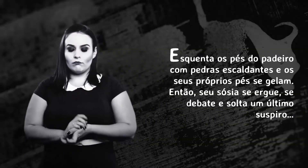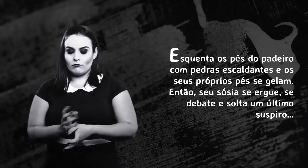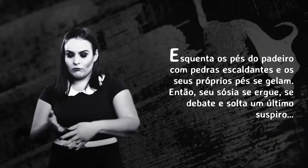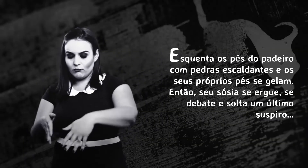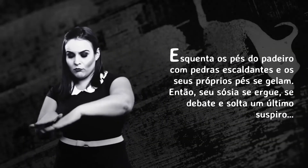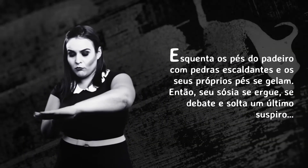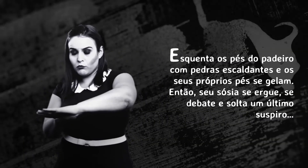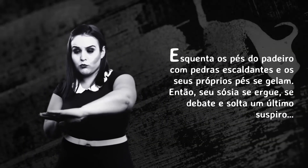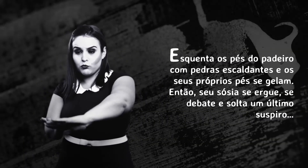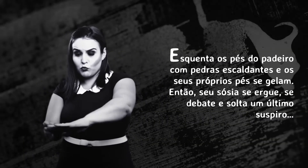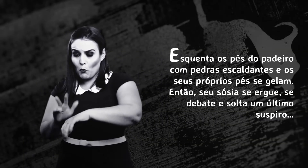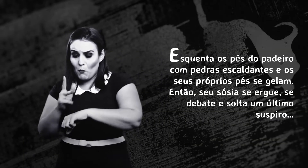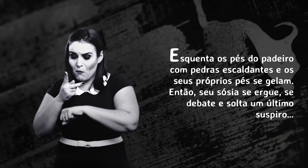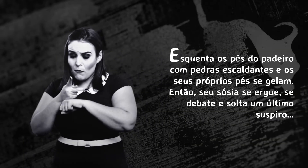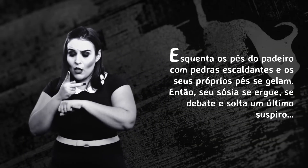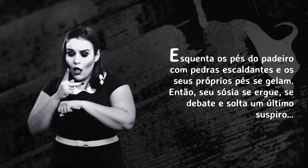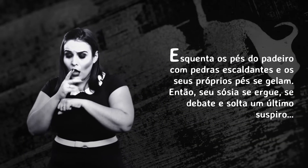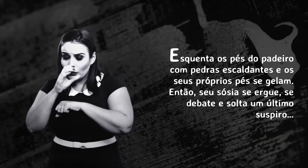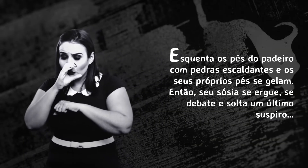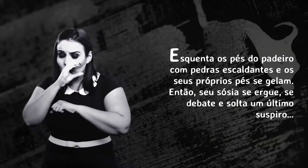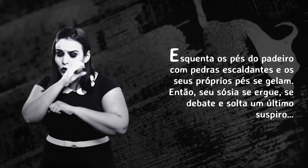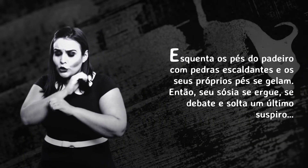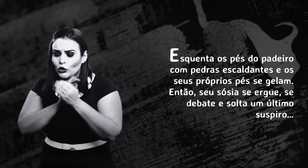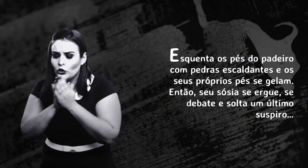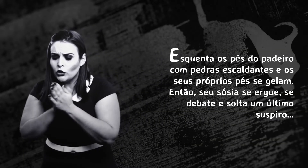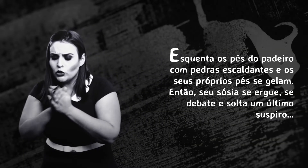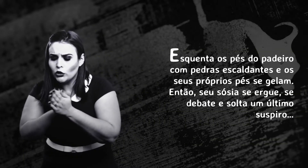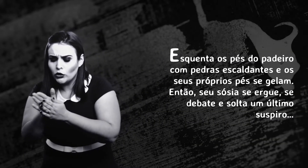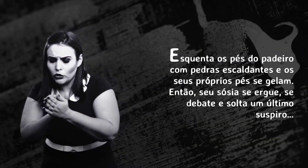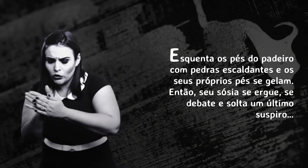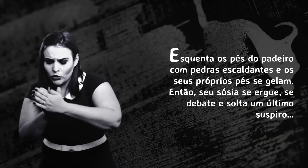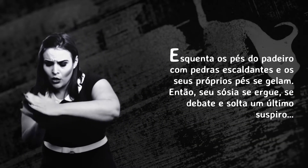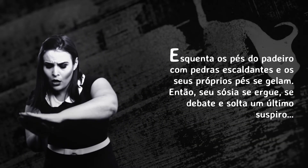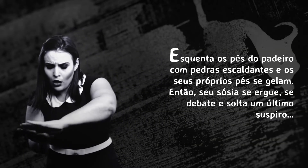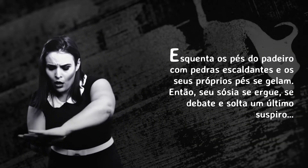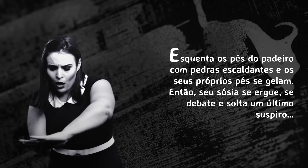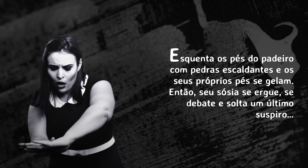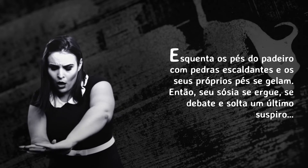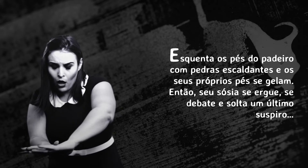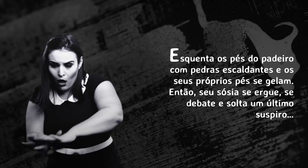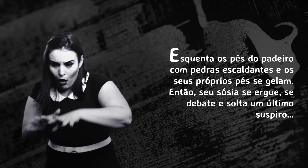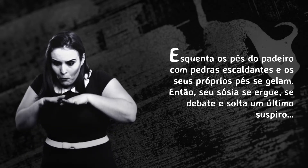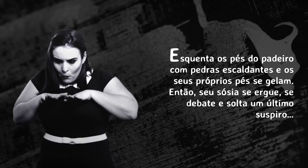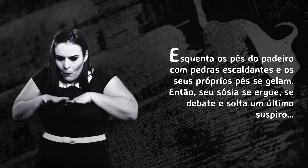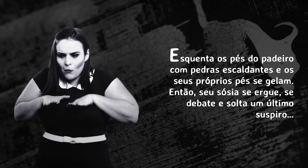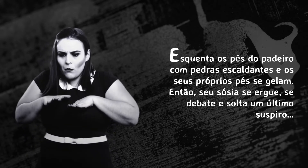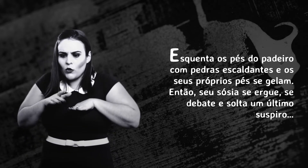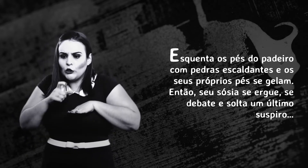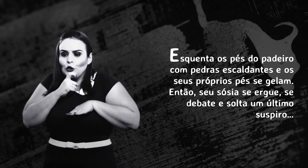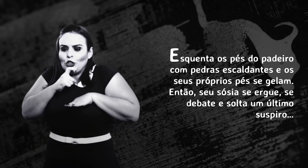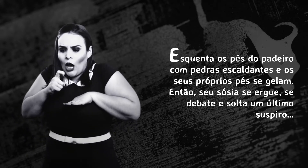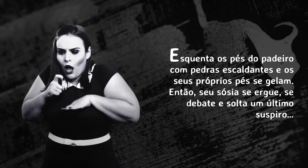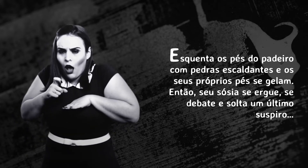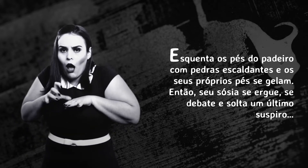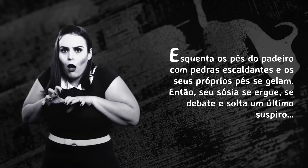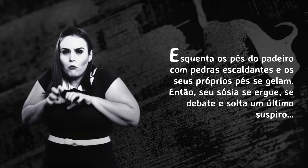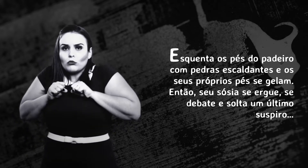Esquenta os pés do padeiro com pedras escaldantes e os seus próprios pés se gelam. Então, seu sósia